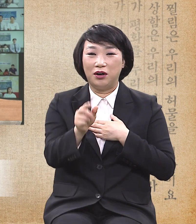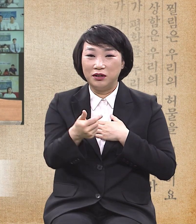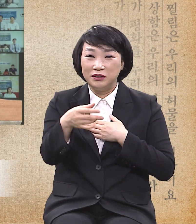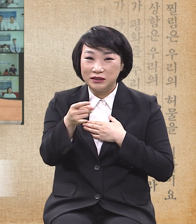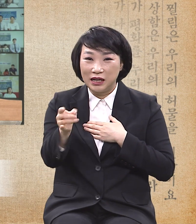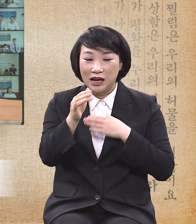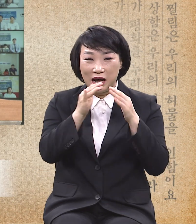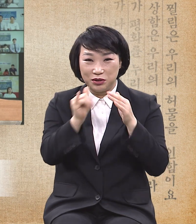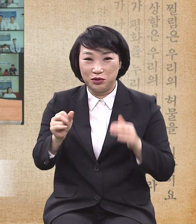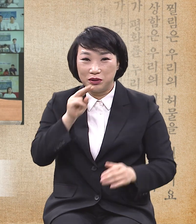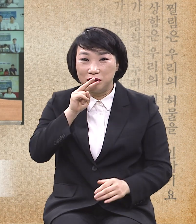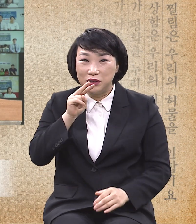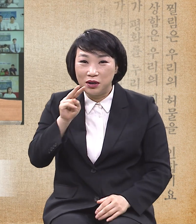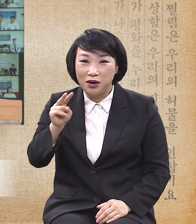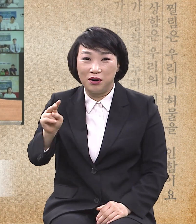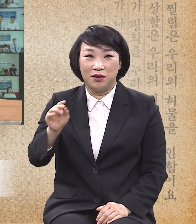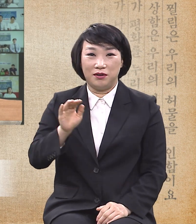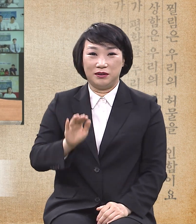연세가족이요,